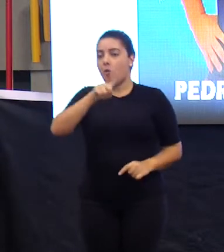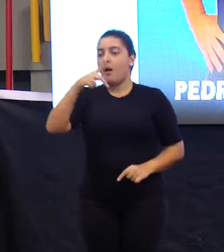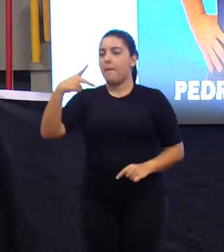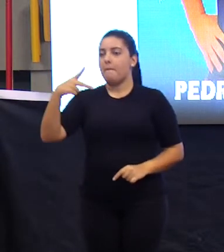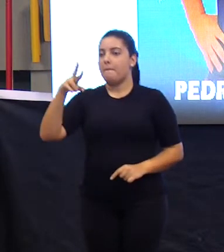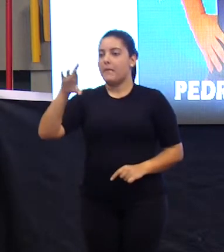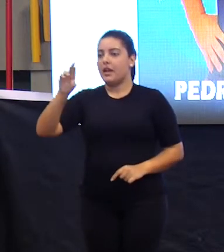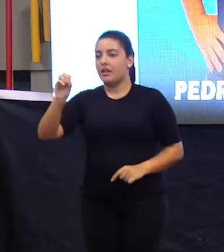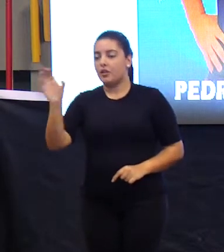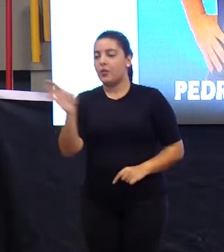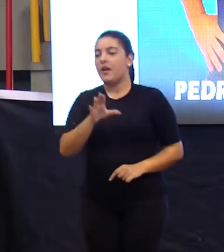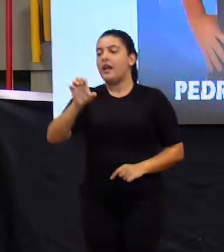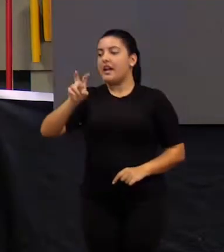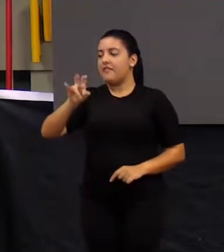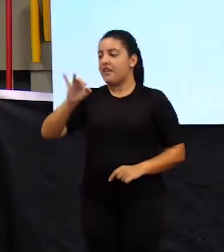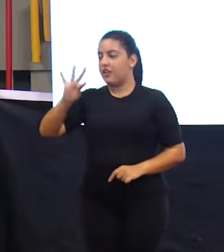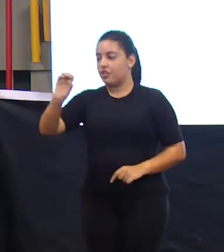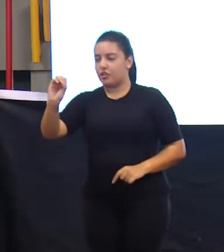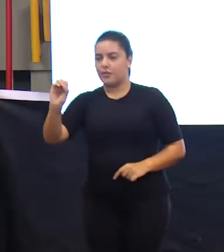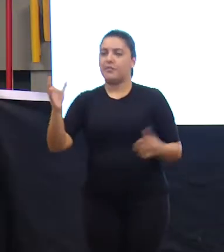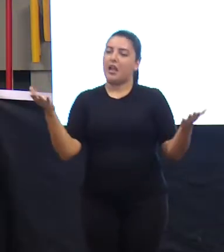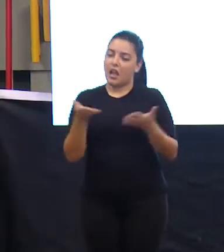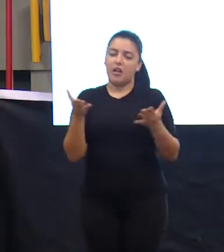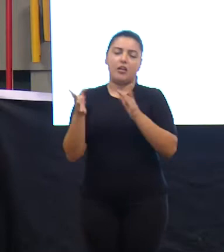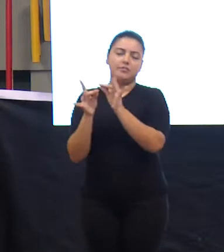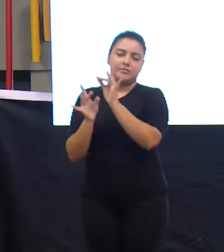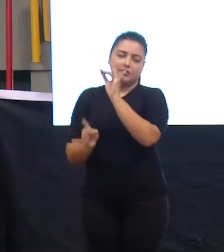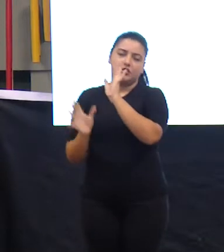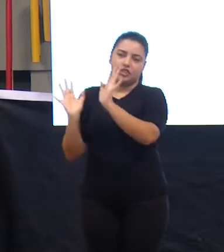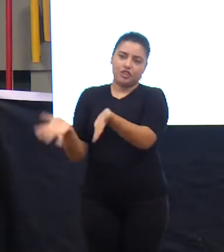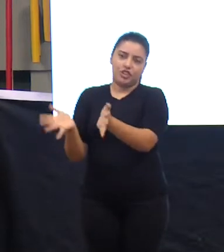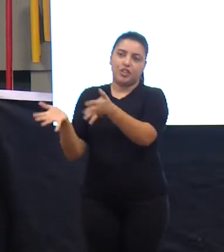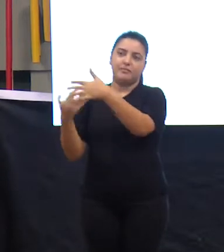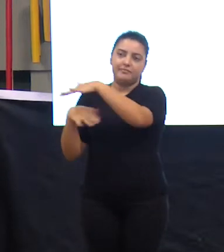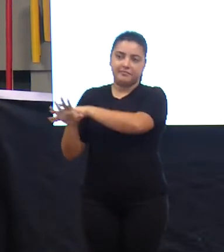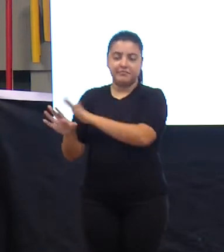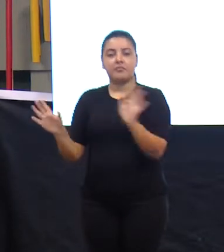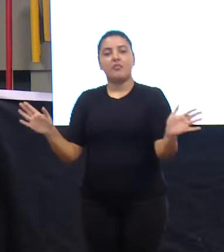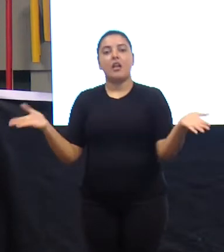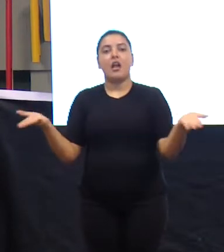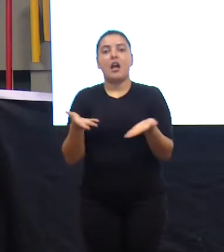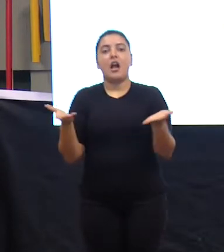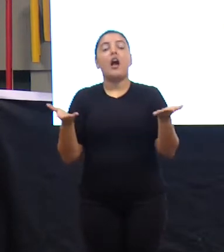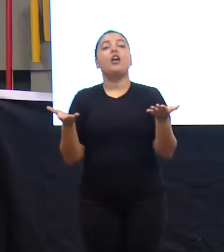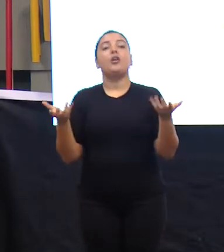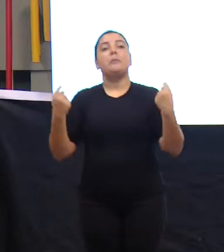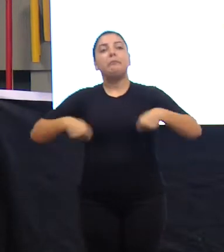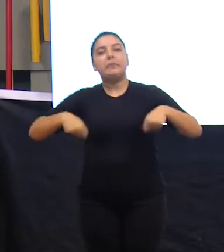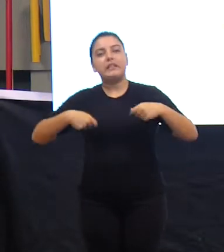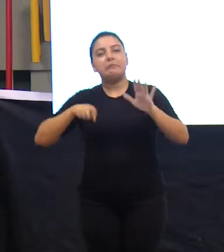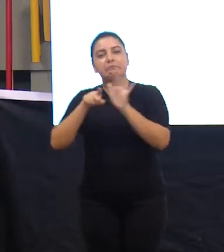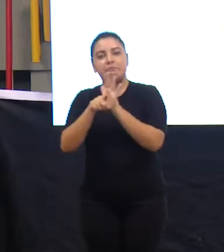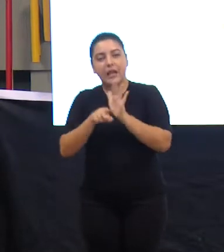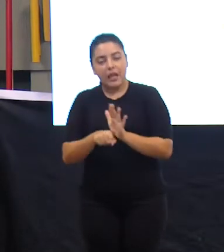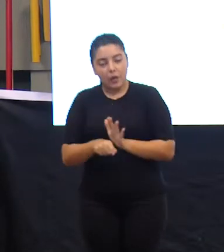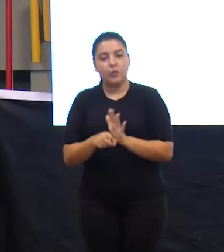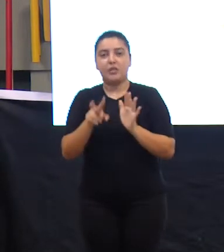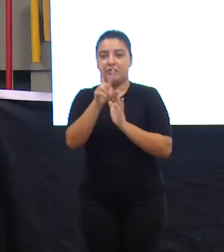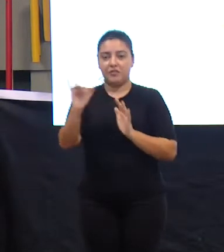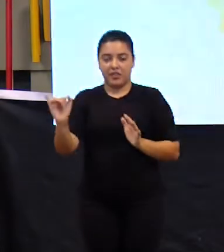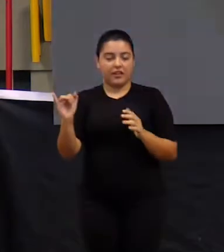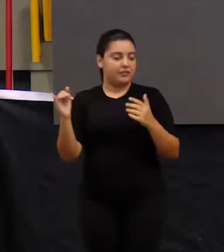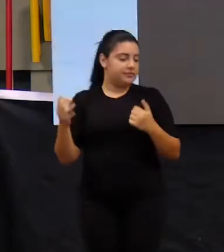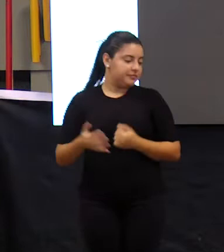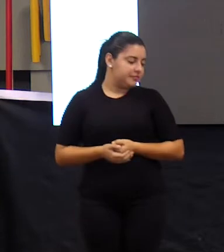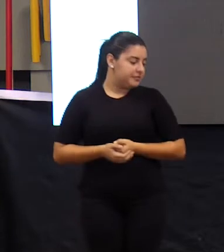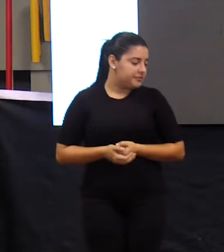@PedroEvaristo, tá joia? Então, sem mais delongas, porque o negócio aqui tem que ser pouco papo e só sucesso, vamos